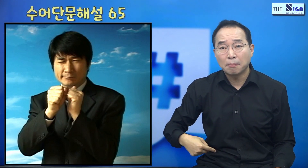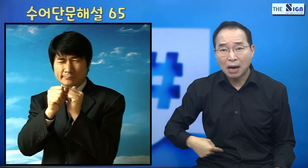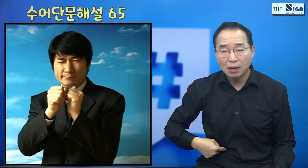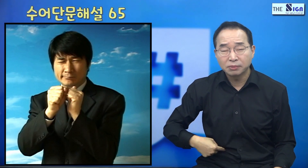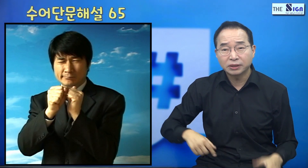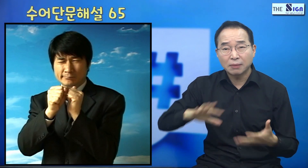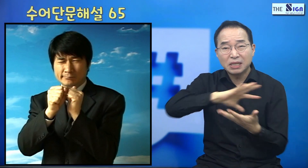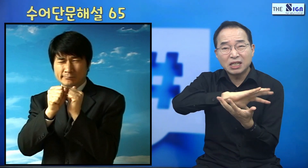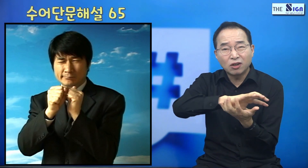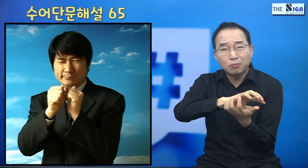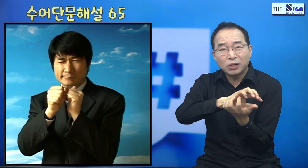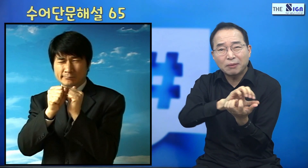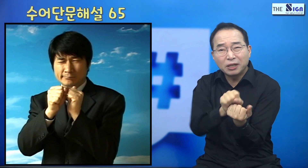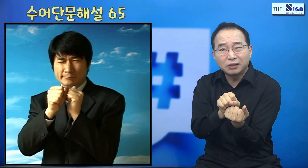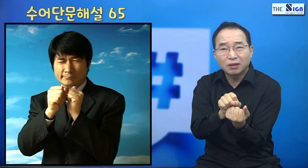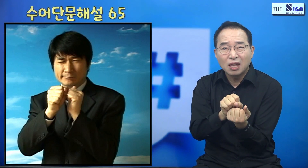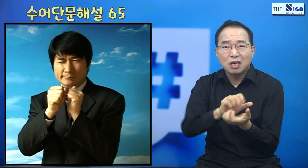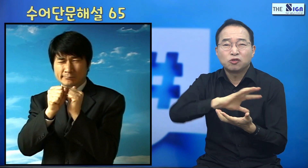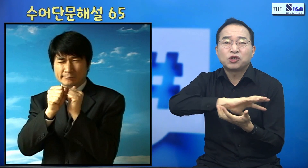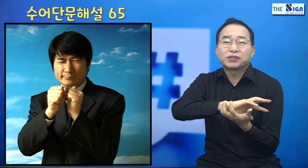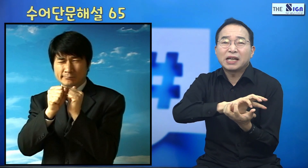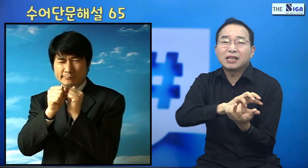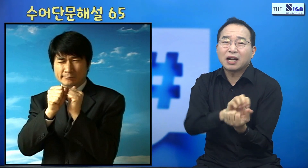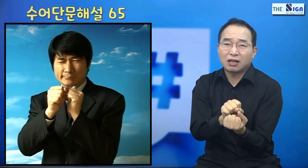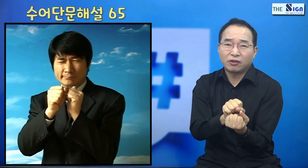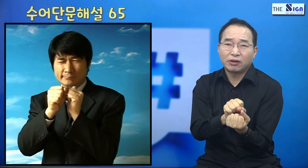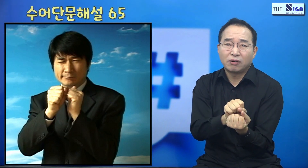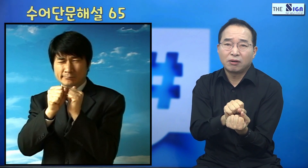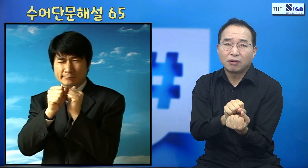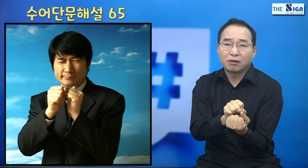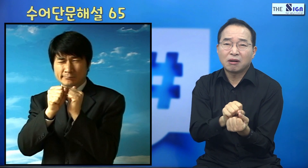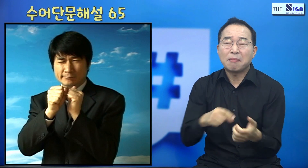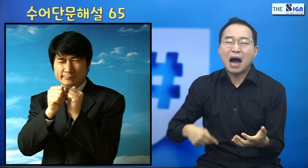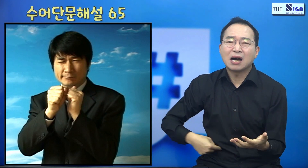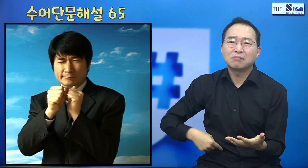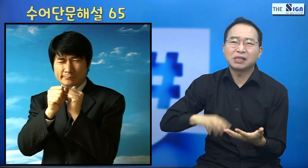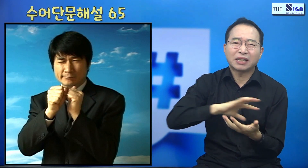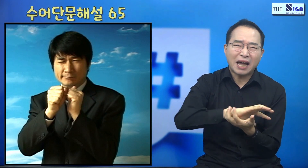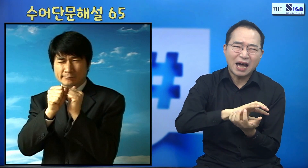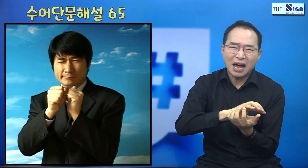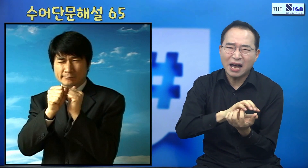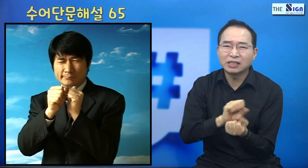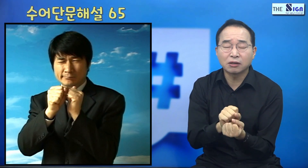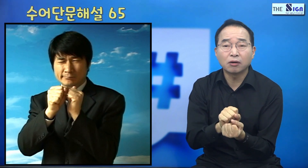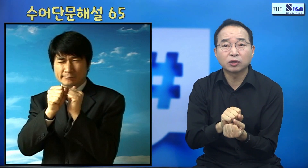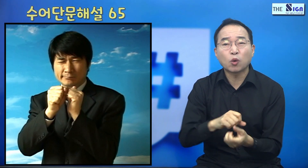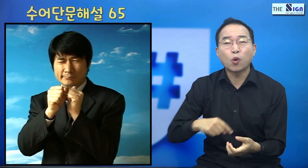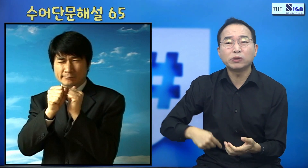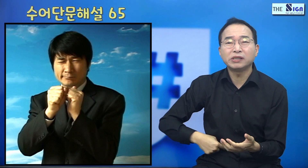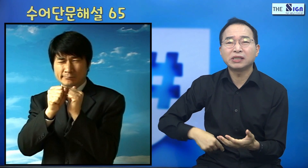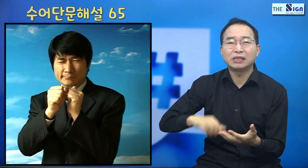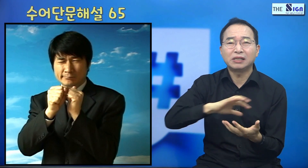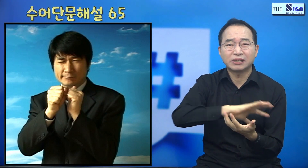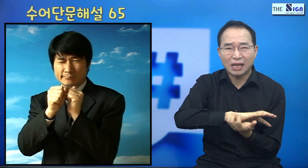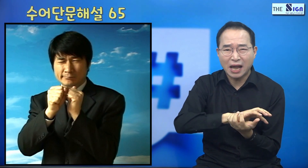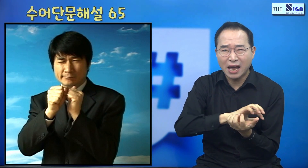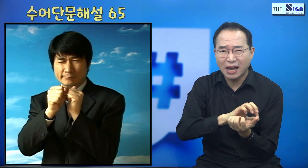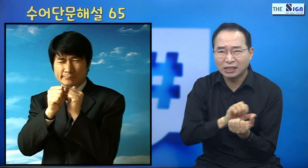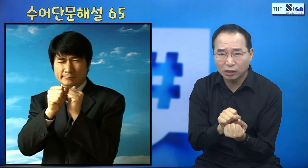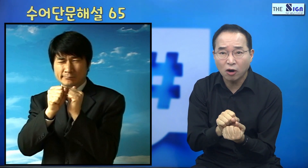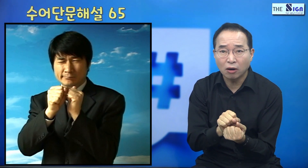그러니까 마음, 그 다음 이거는 뭐냐면은 쥐어 짠다라는 거예요. 그 마음을 다해서,